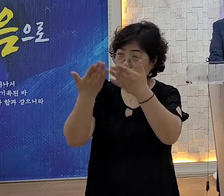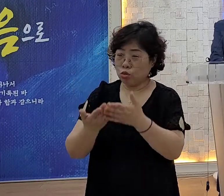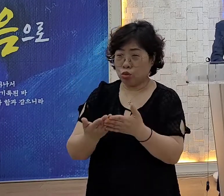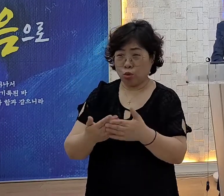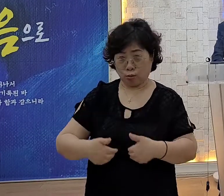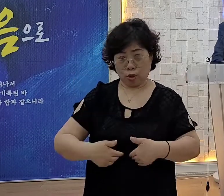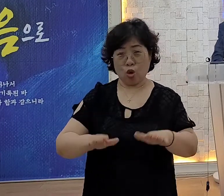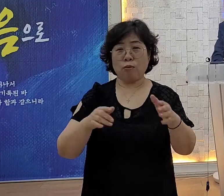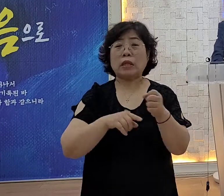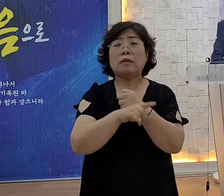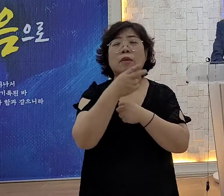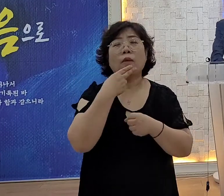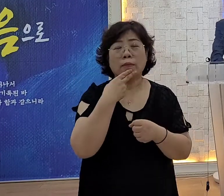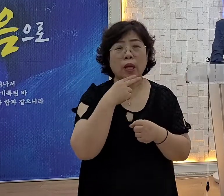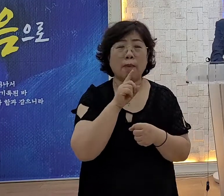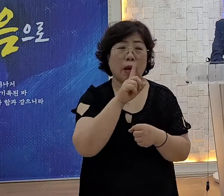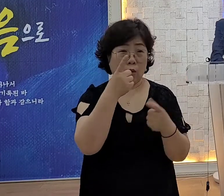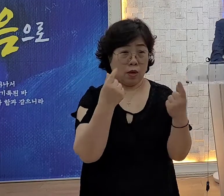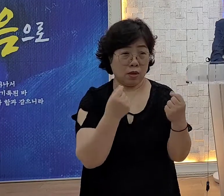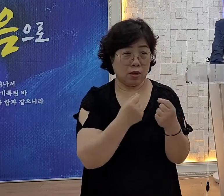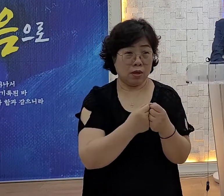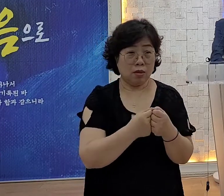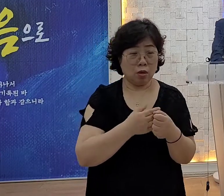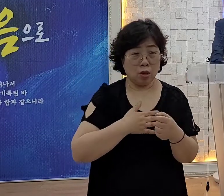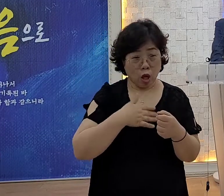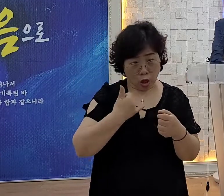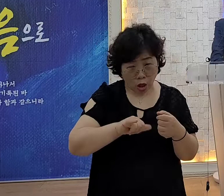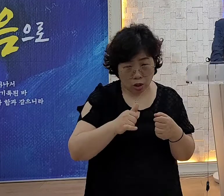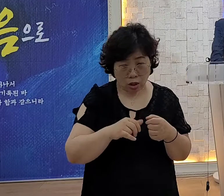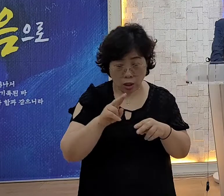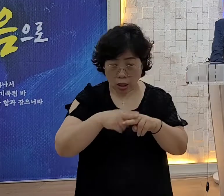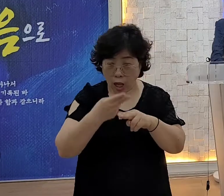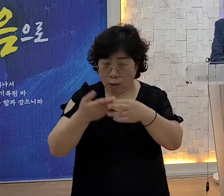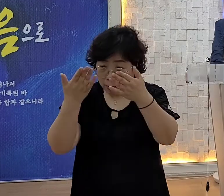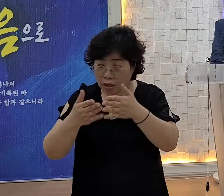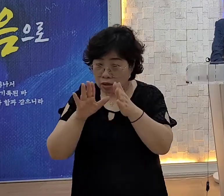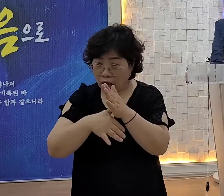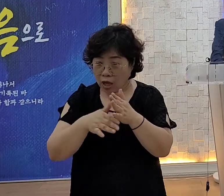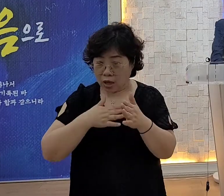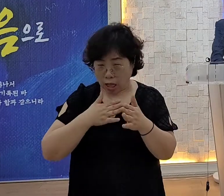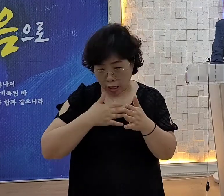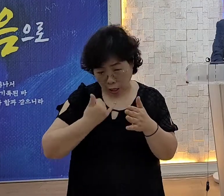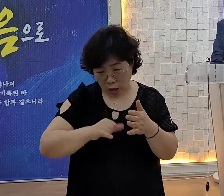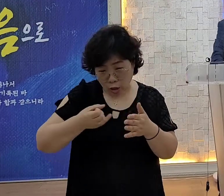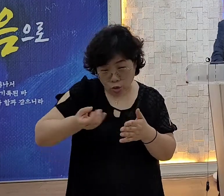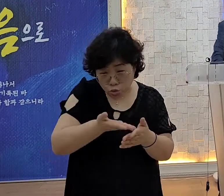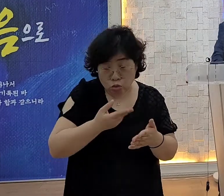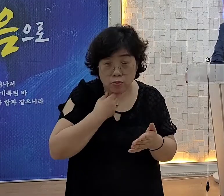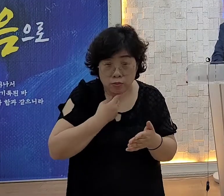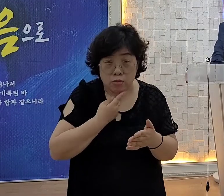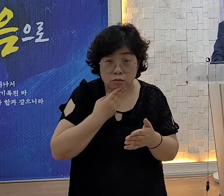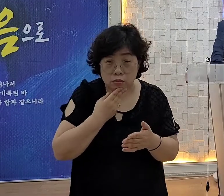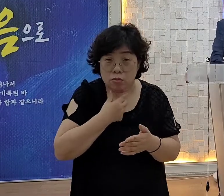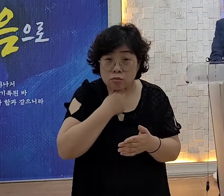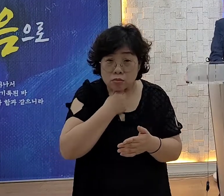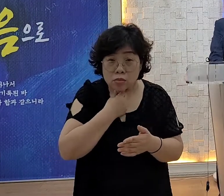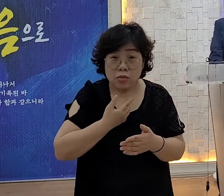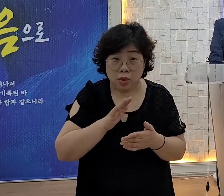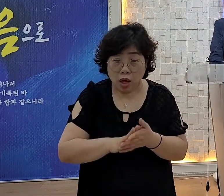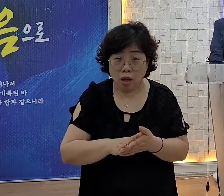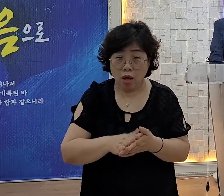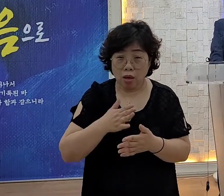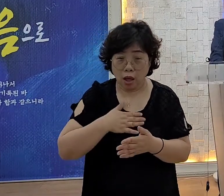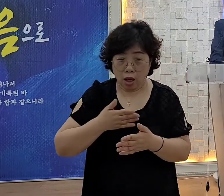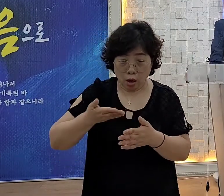나한테서 우리 집에서 길린 이 사람이 내 상속자가 될 것입니다. 이렇게 말하고 있는. 지금 아브라함이 하나님